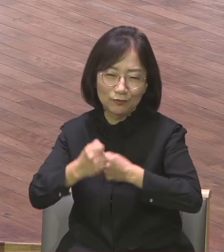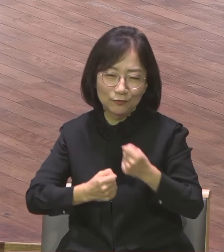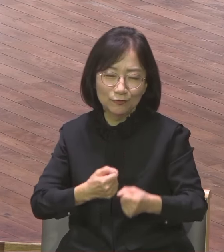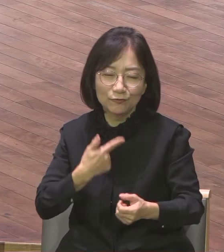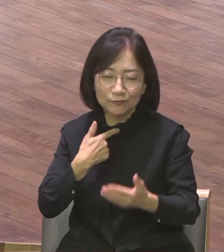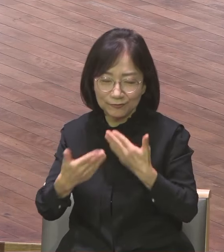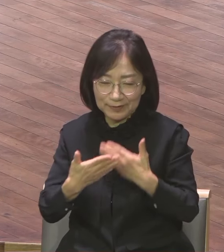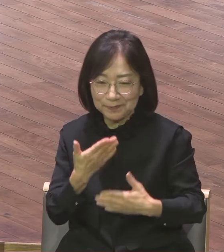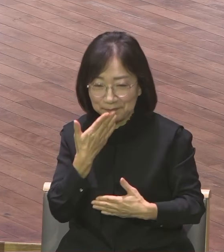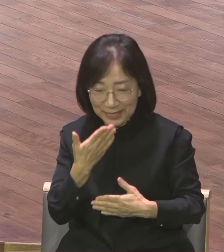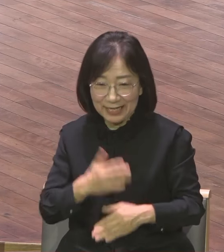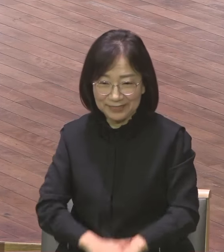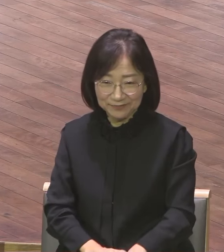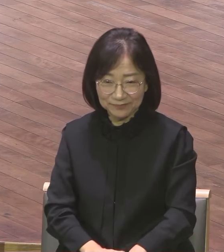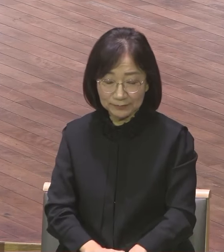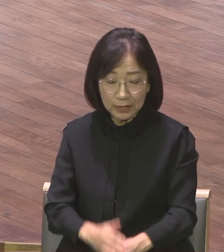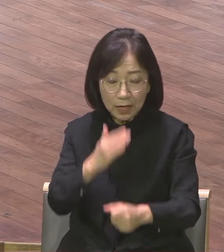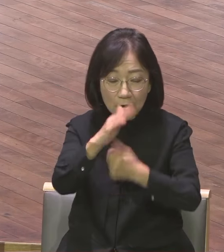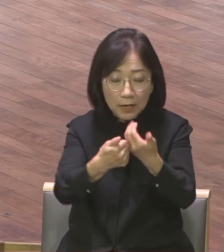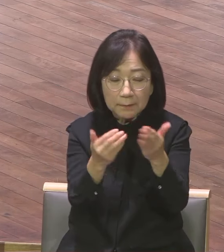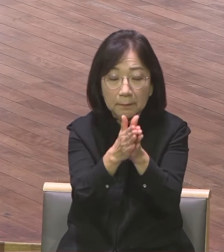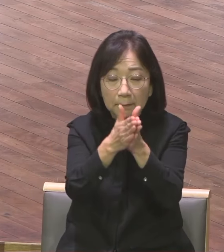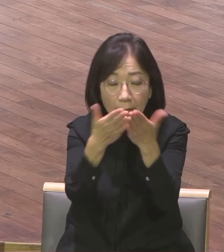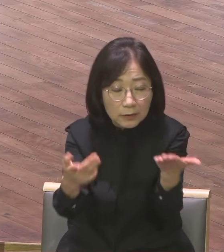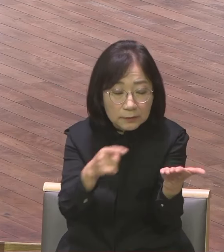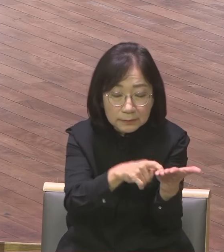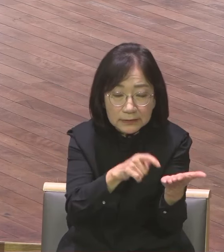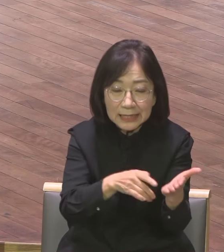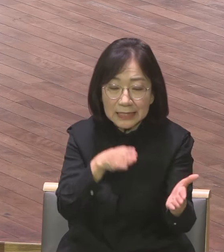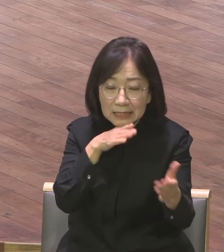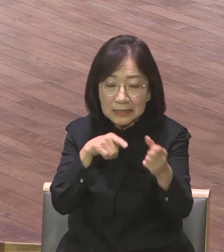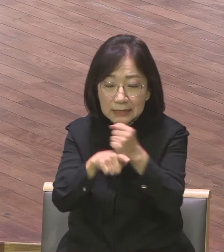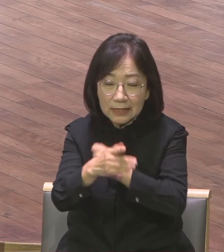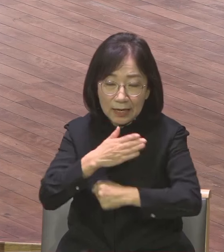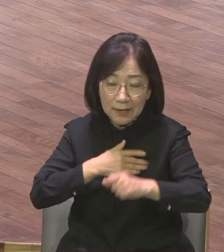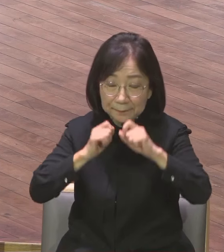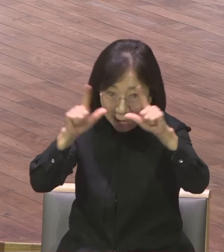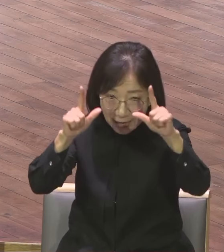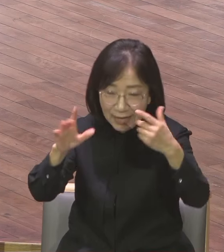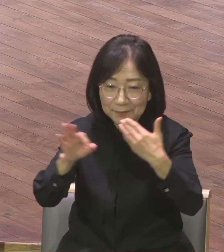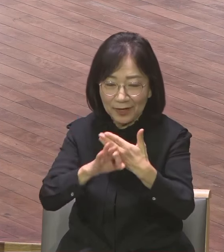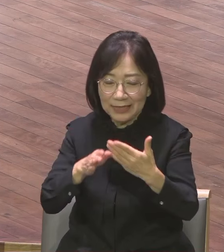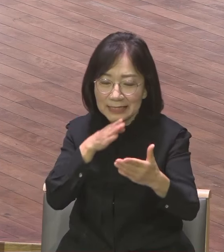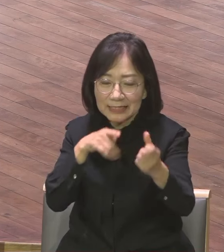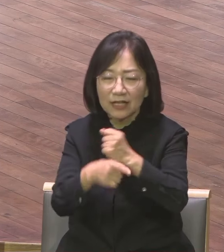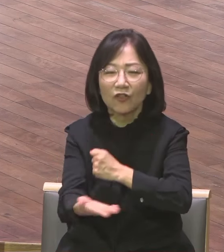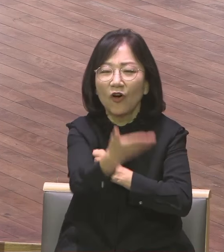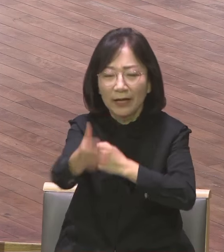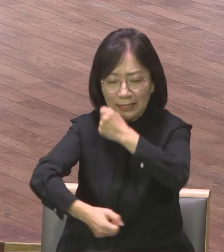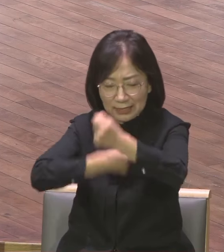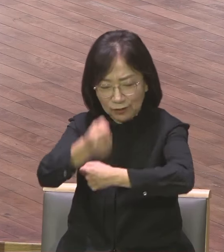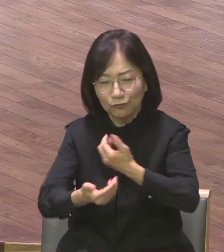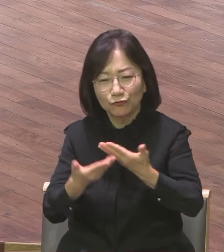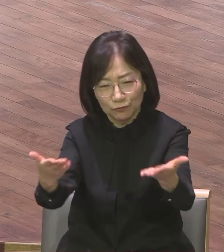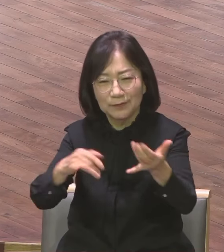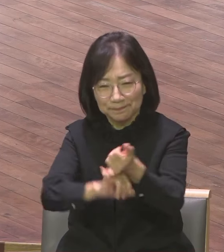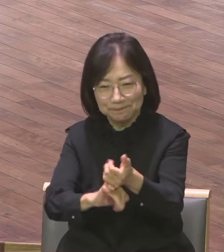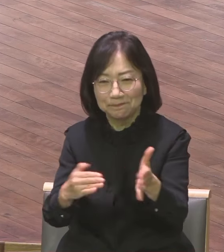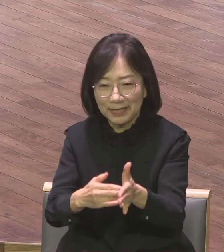진리를 알지니 진리가 너를 모여 자유케 하리라. 모든 부분에 자유케